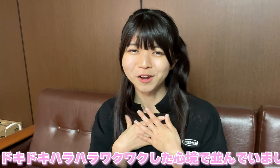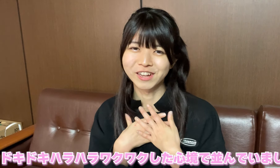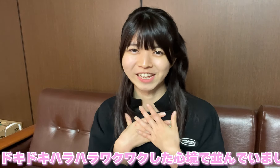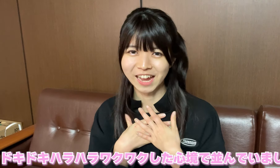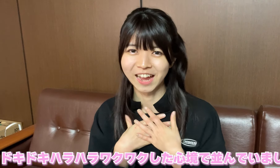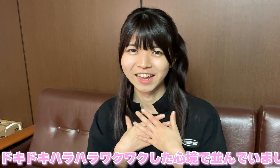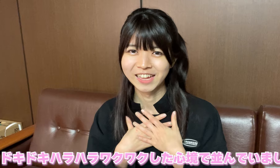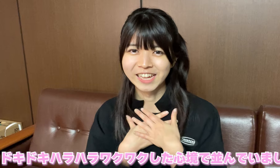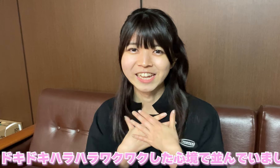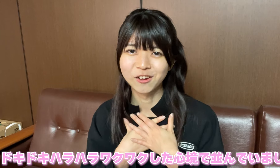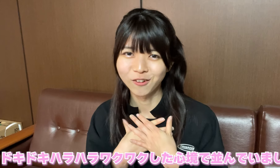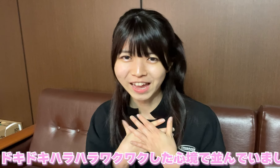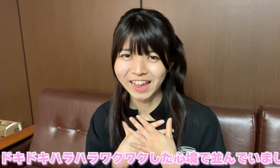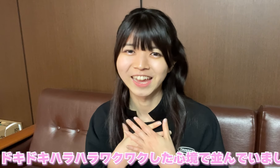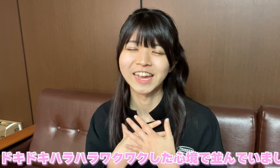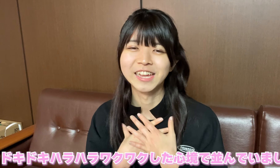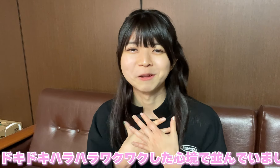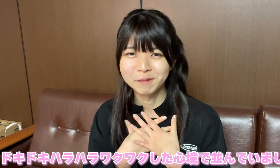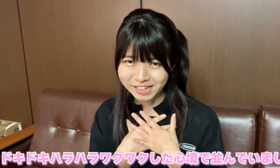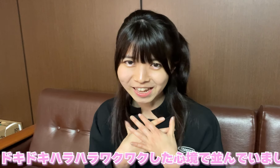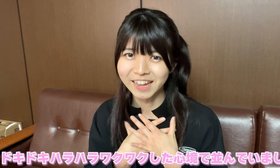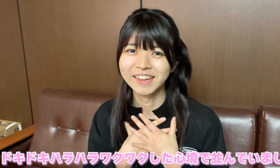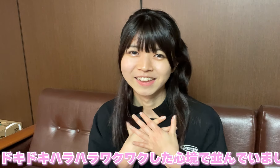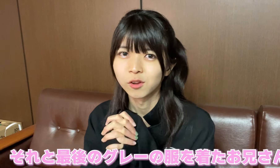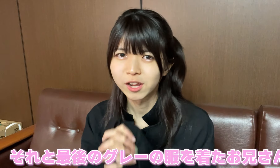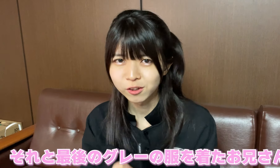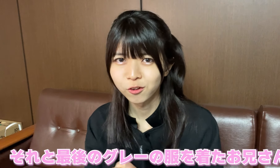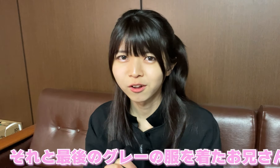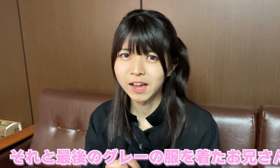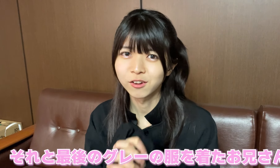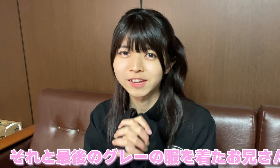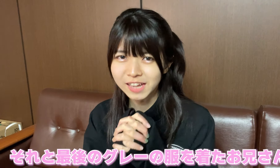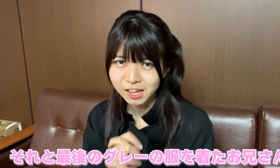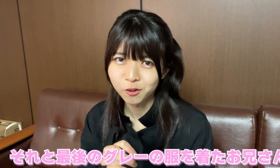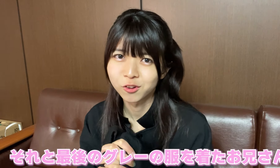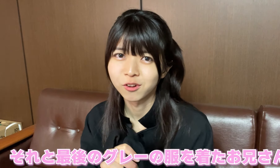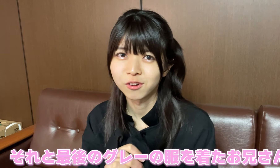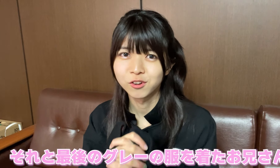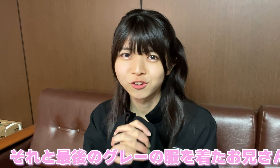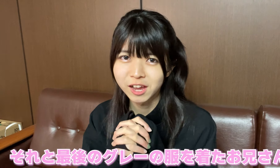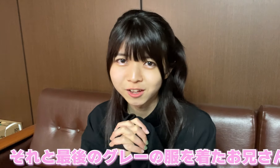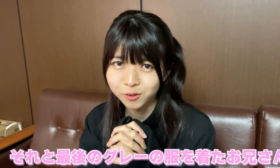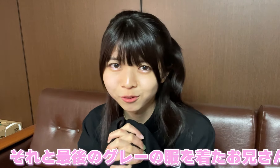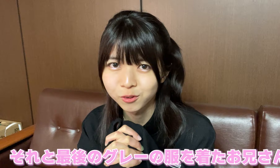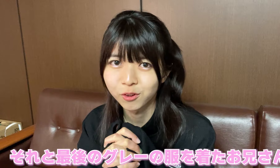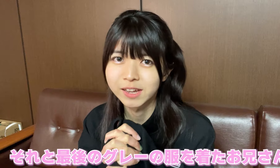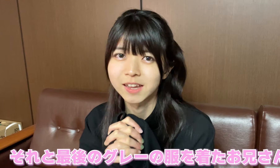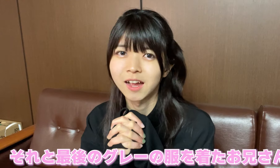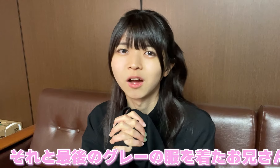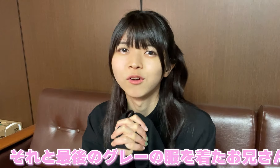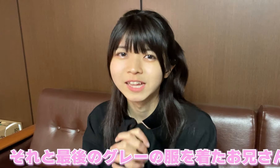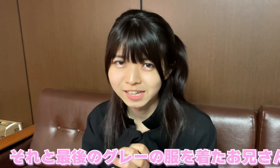クした心境で並んでいました。それとあの最後のグレーの服を着たお兄さ